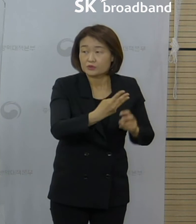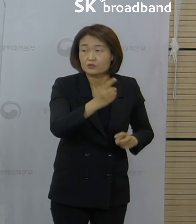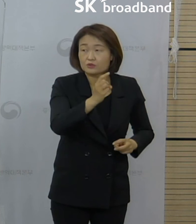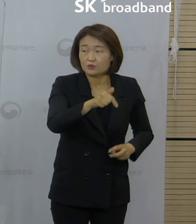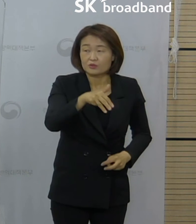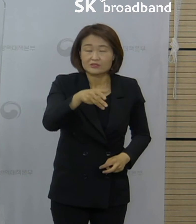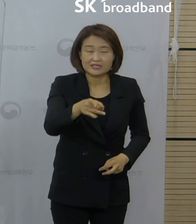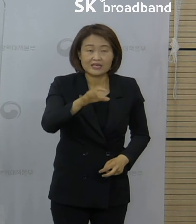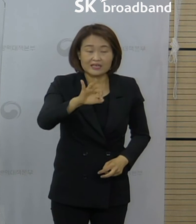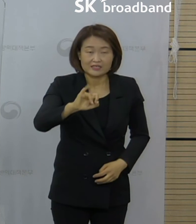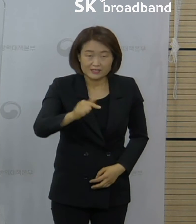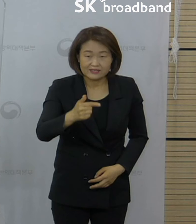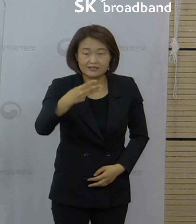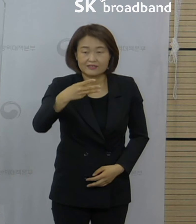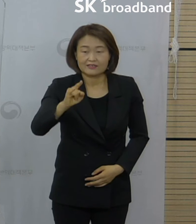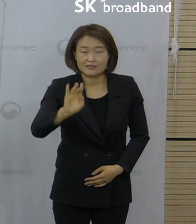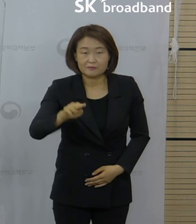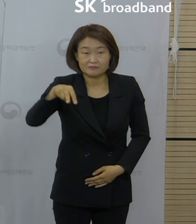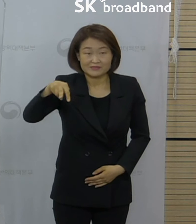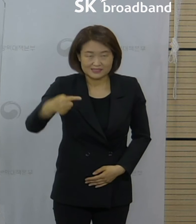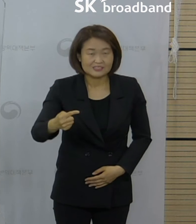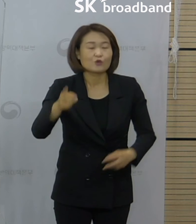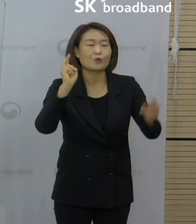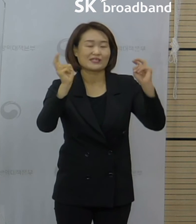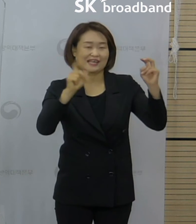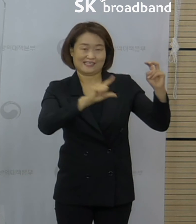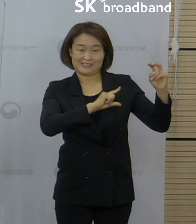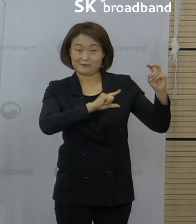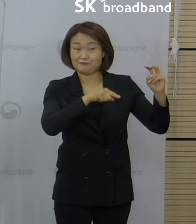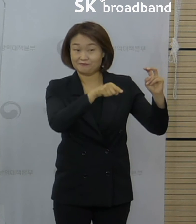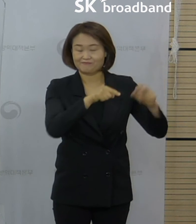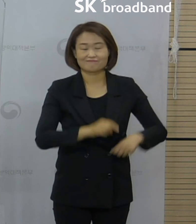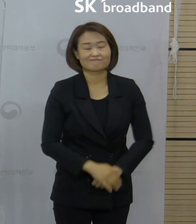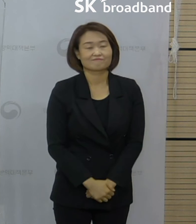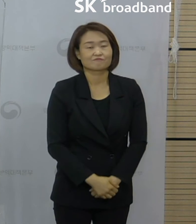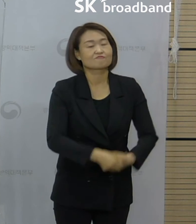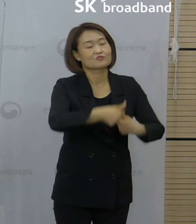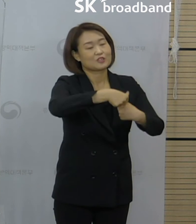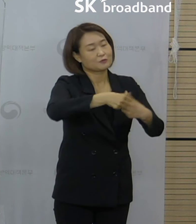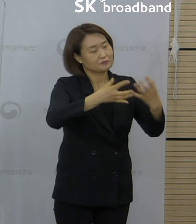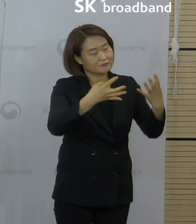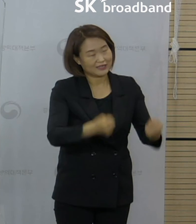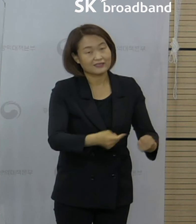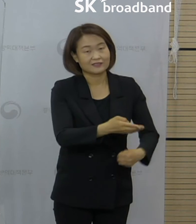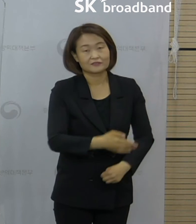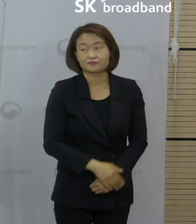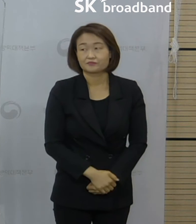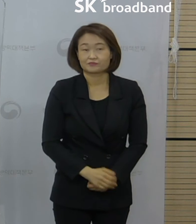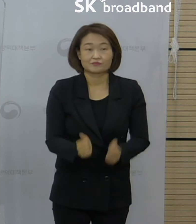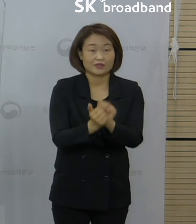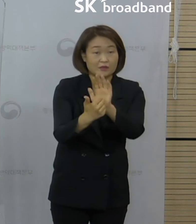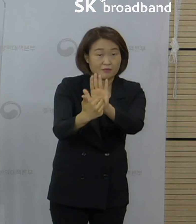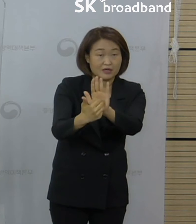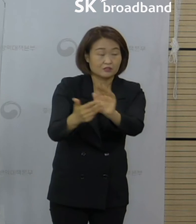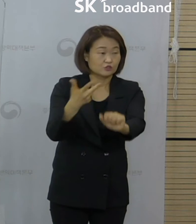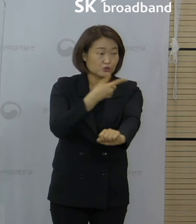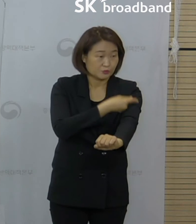벤처 기업에서 기술적인 자문을 많이 해주셨습니다. 네, 알겠습니다. 이 다음은 예방접종 관리